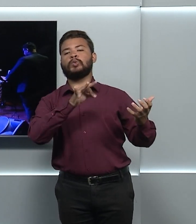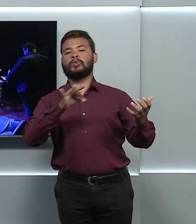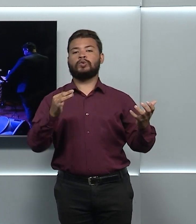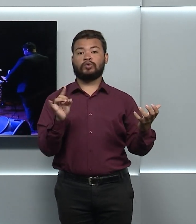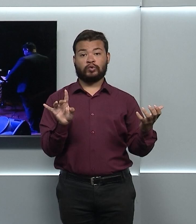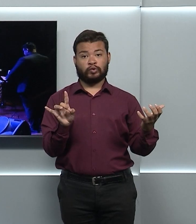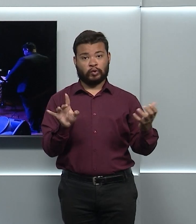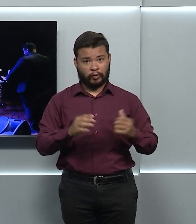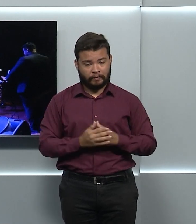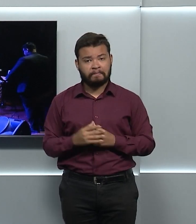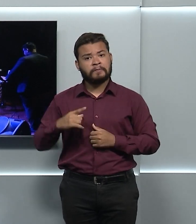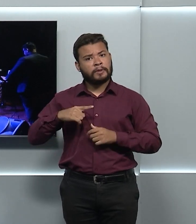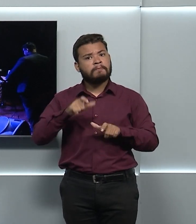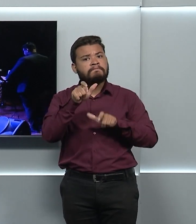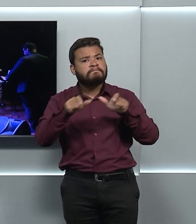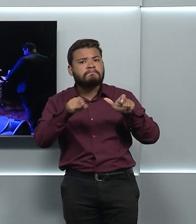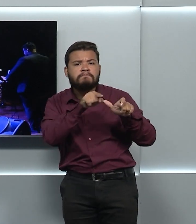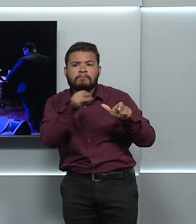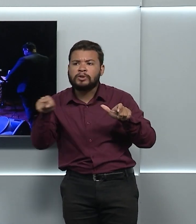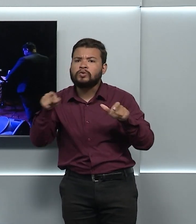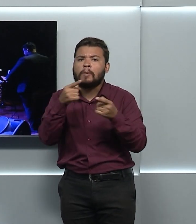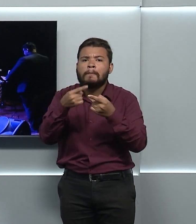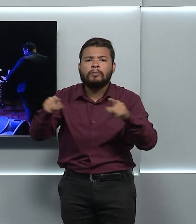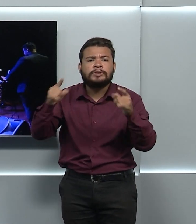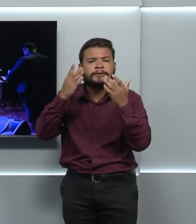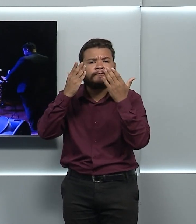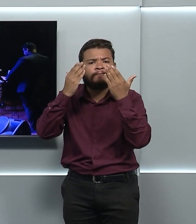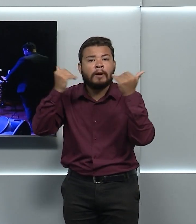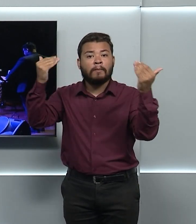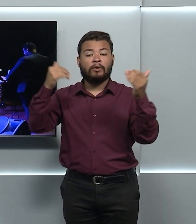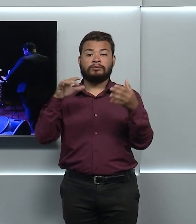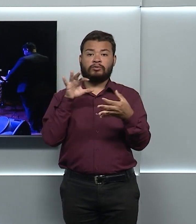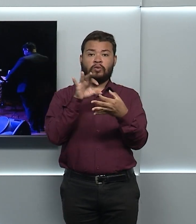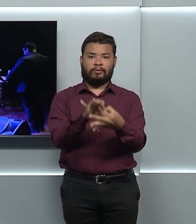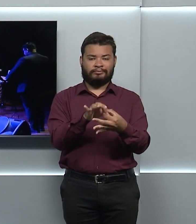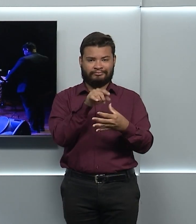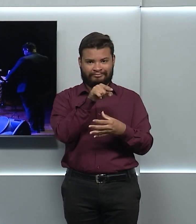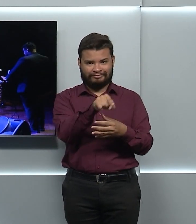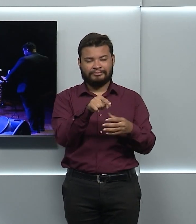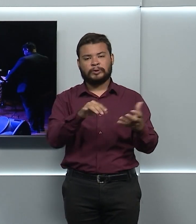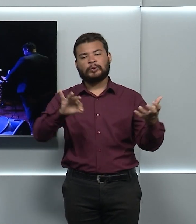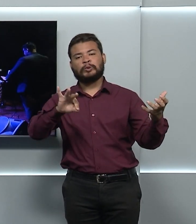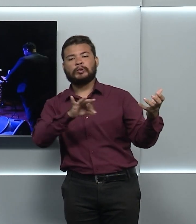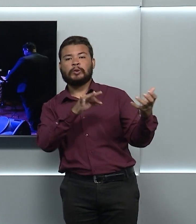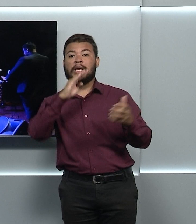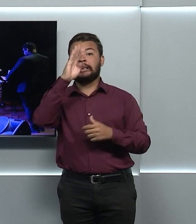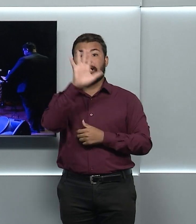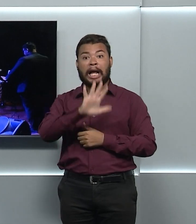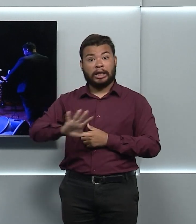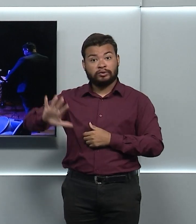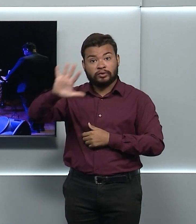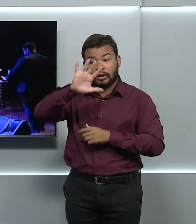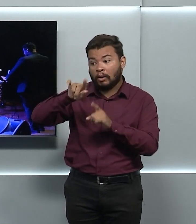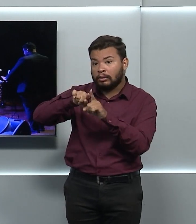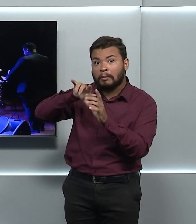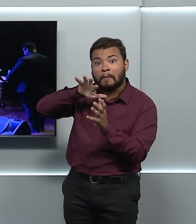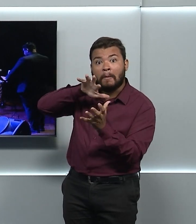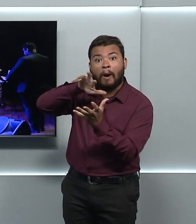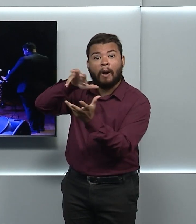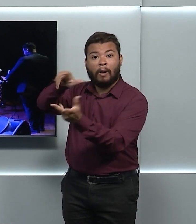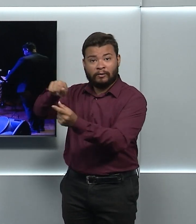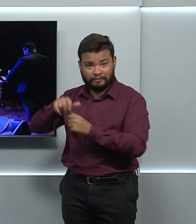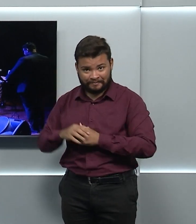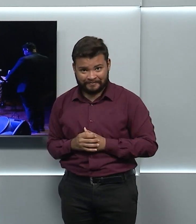obras de compositores consagrados da música de concerto, tanto nacional quanto internacionalmente.